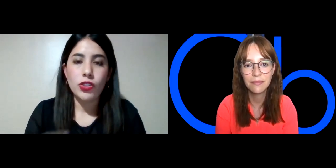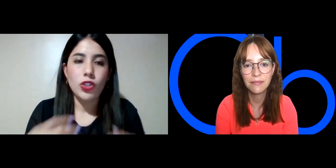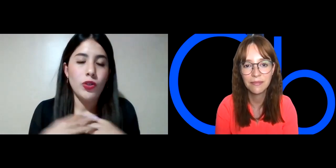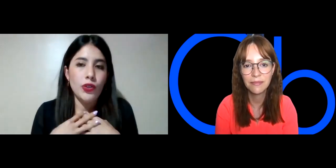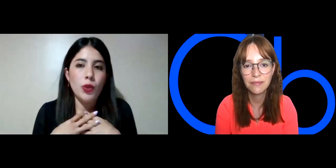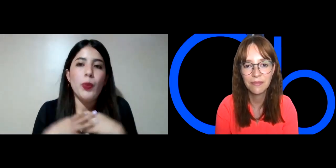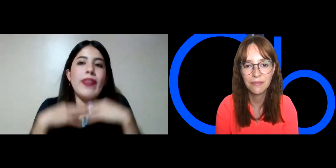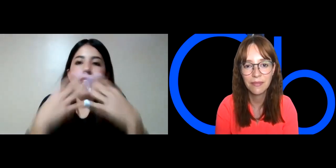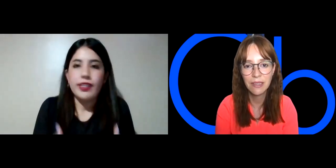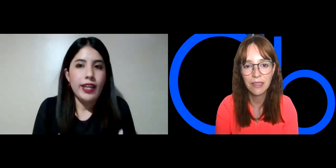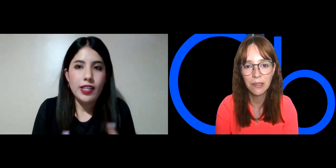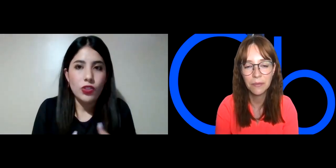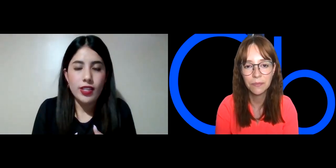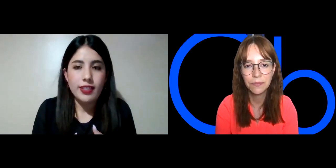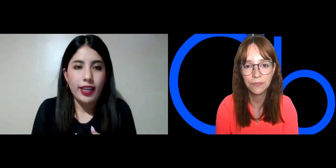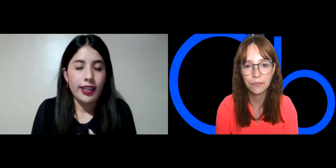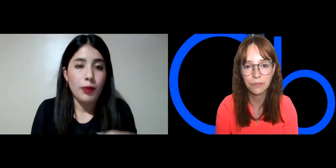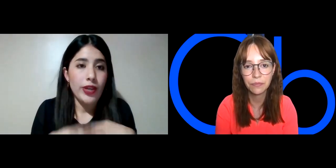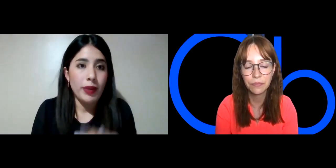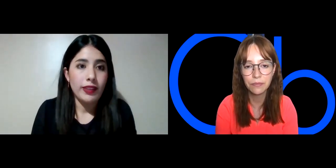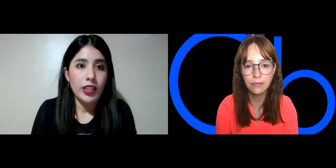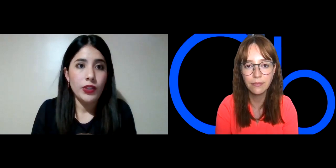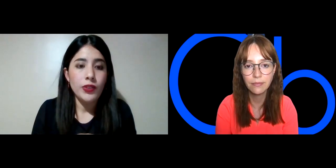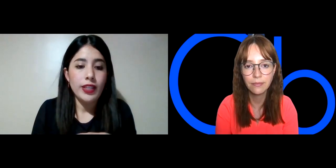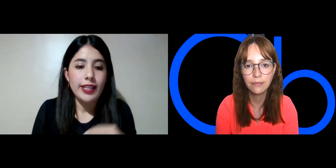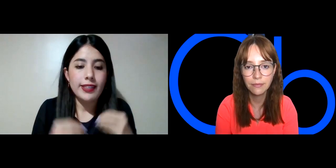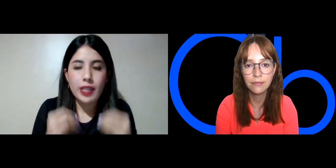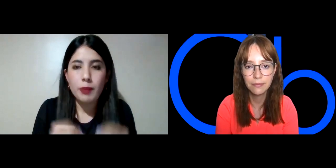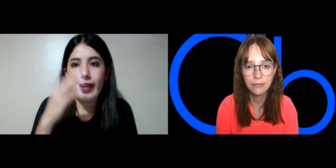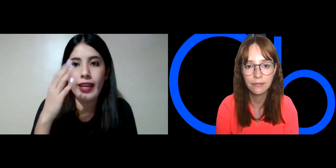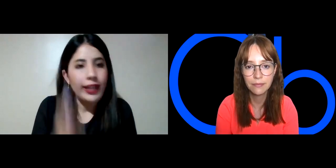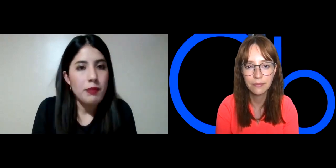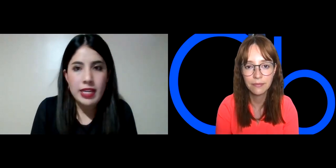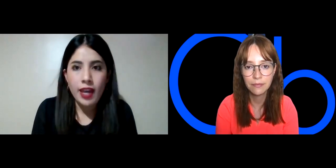vez yo pueda enseñar las cosas que voy aprendiendo, y